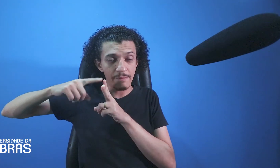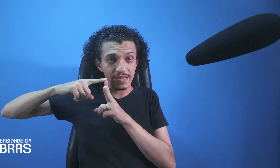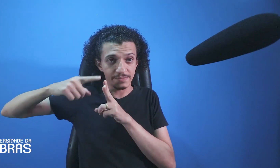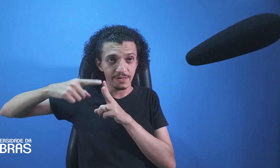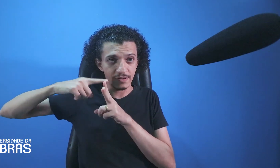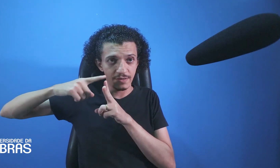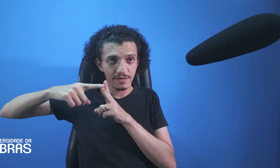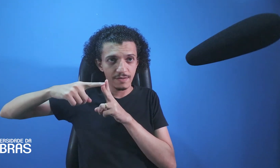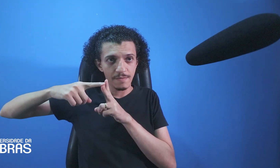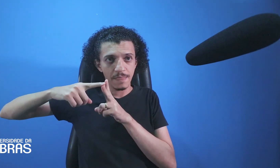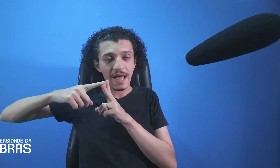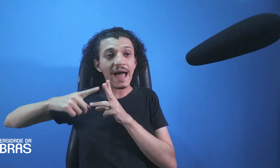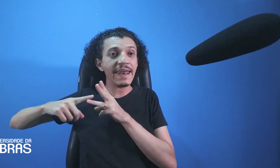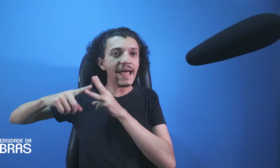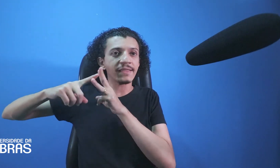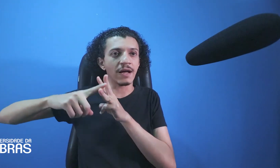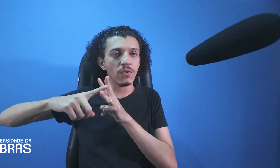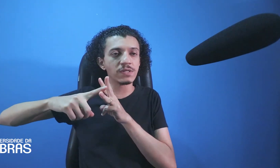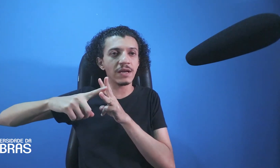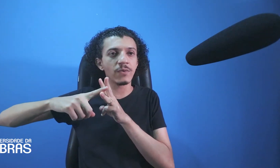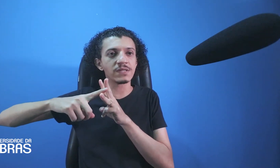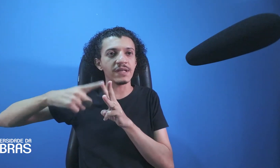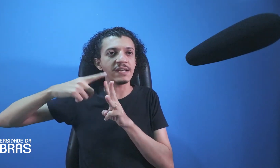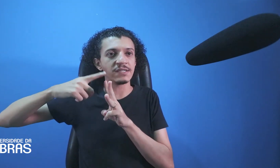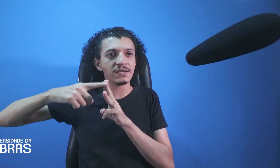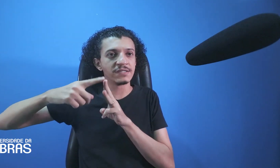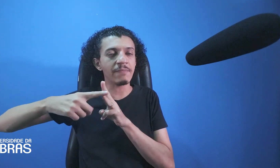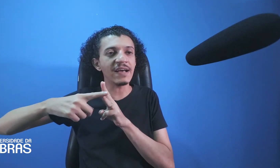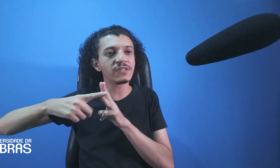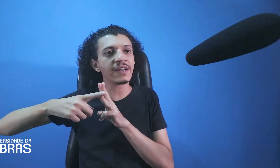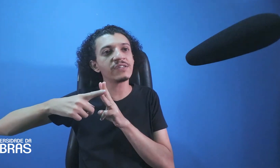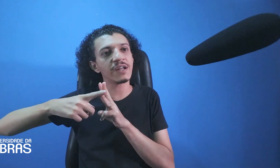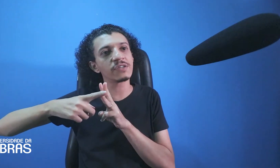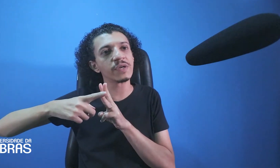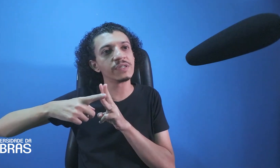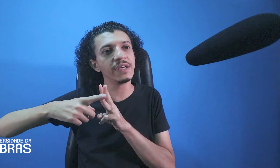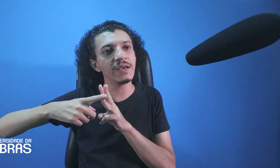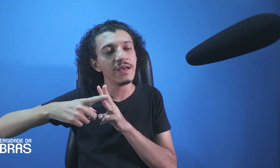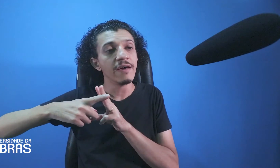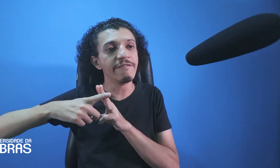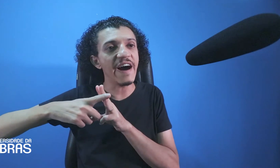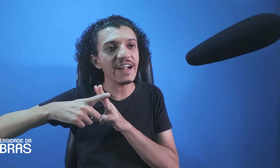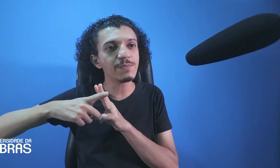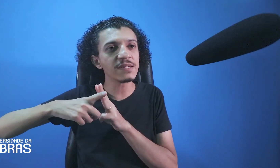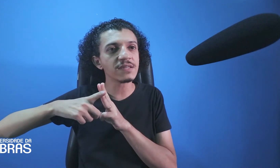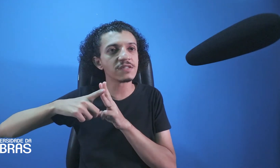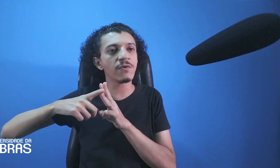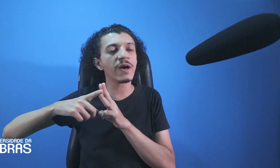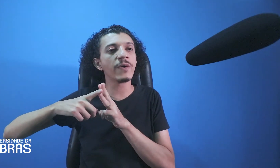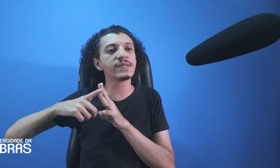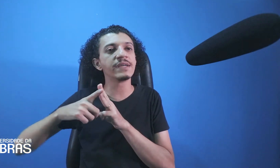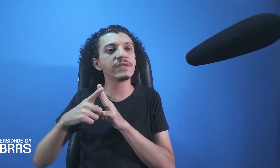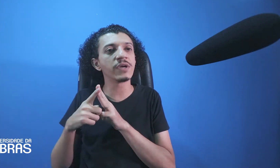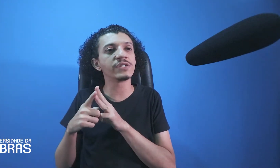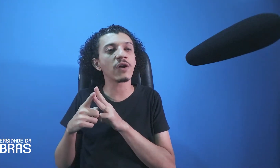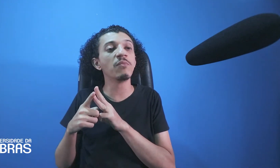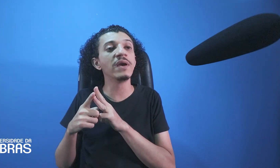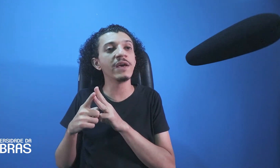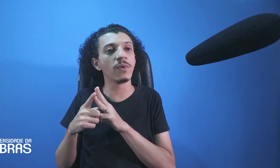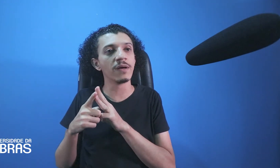mesma. A neta usa a língua de sinais, tem mais de 3 gerações aí, várias pesquisas vão reconhecer isso aí já como língua,